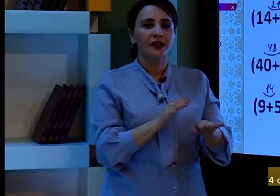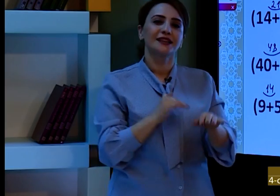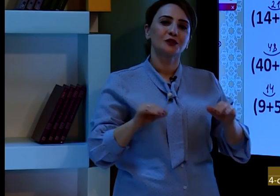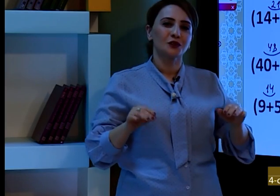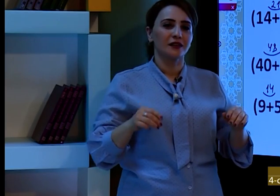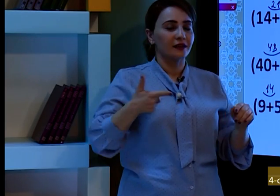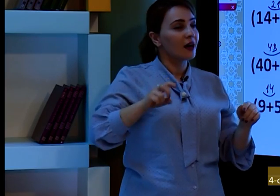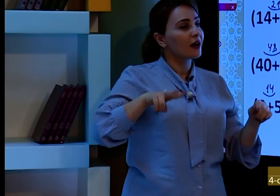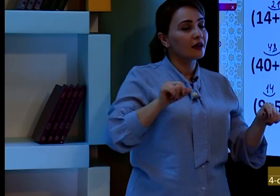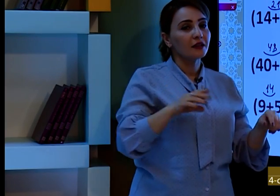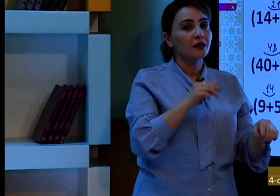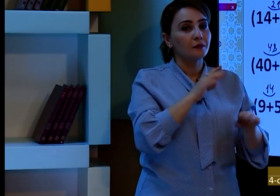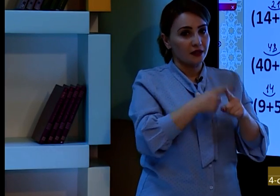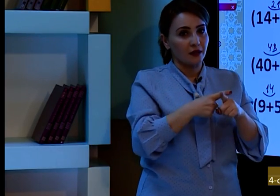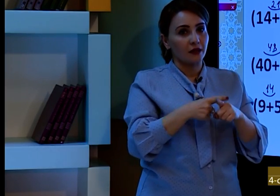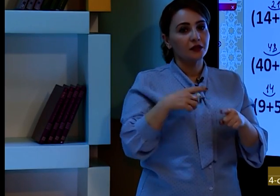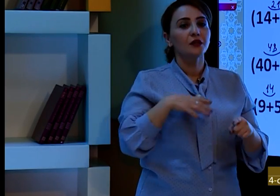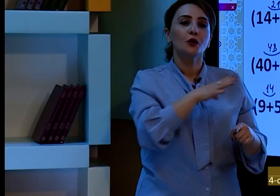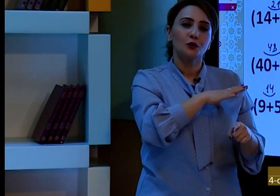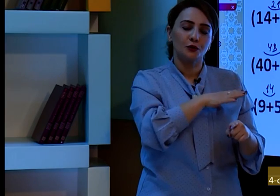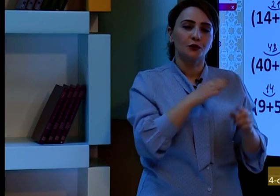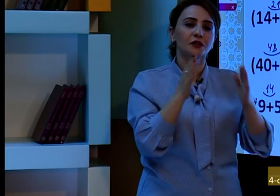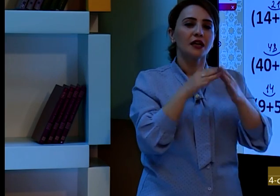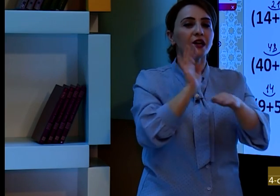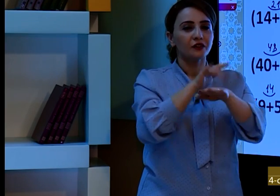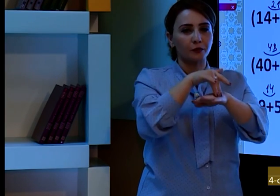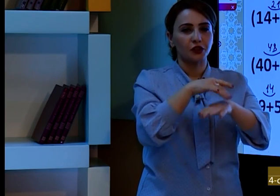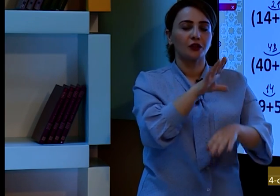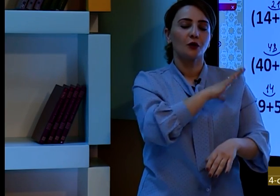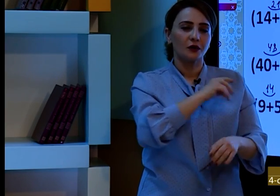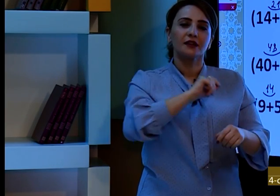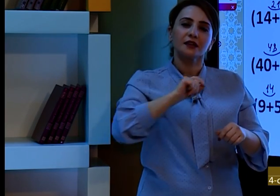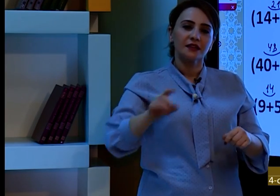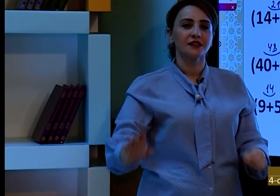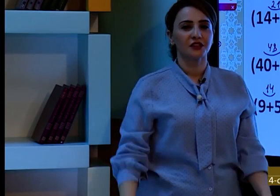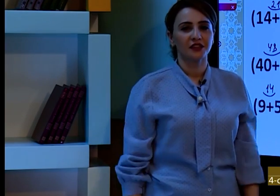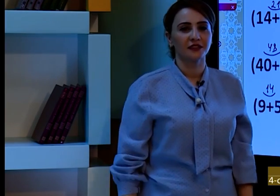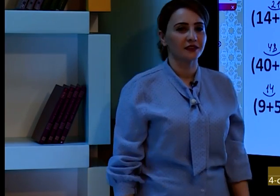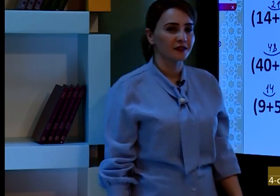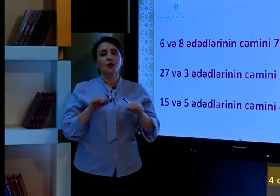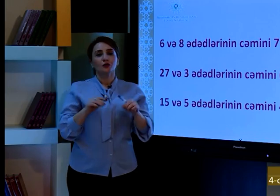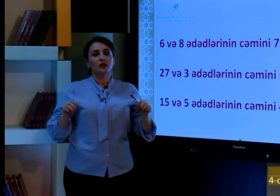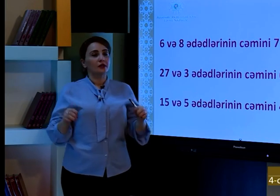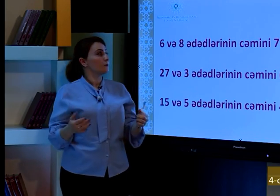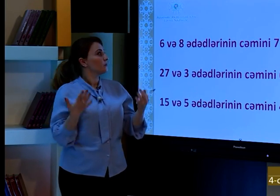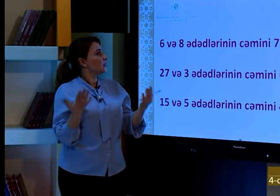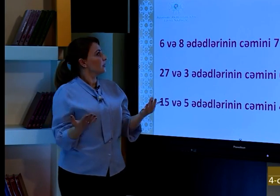Əziz uşaqlar, qalan misalları özünüz ev tapşırığı olaraq yazacaqsınız. Uşaqlar, indi